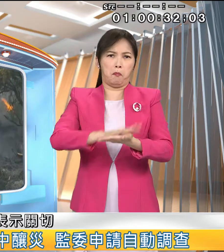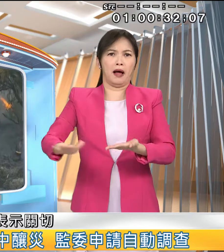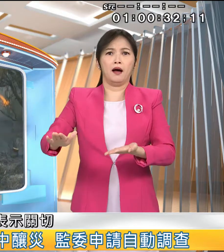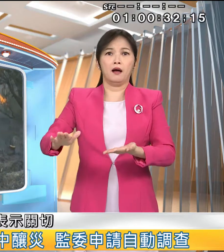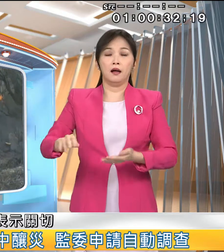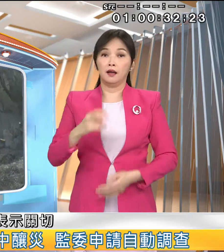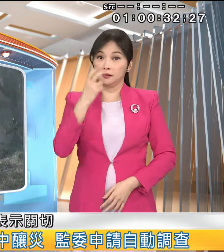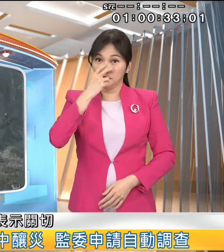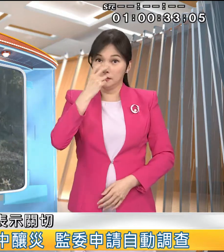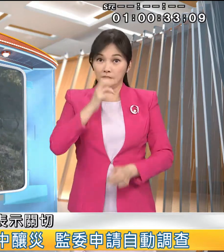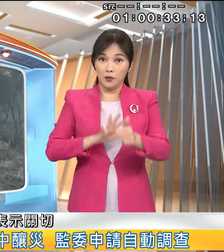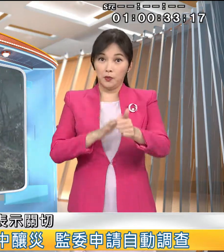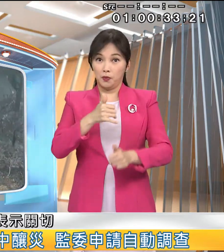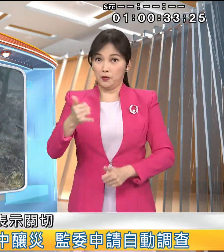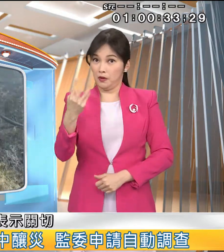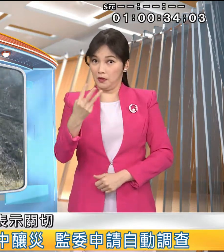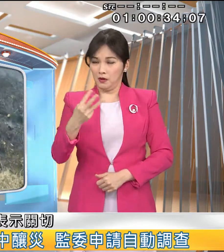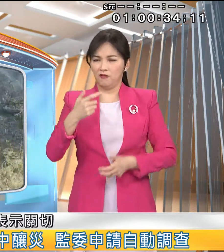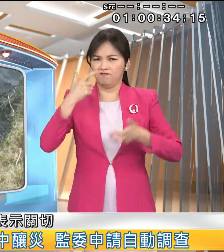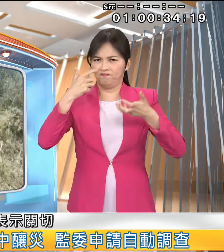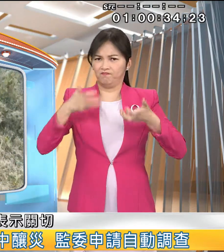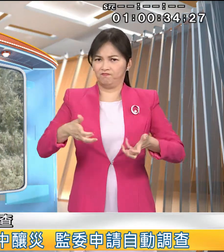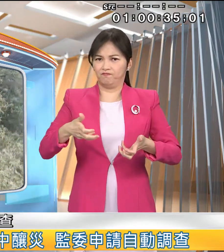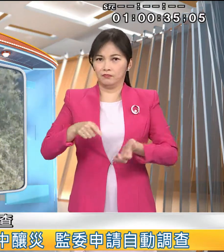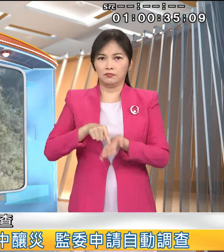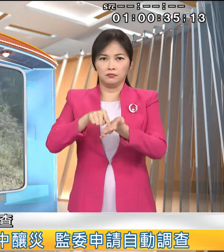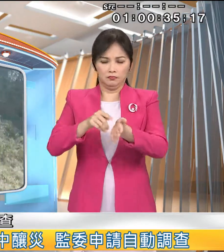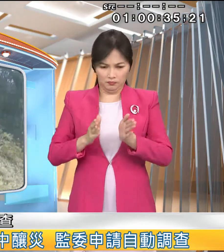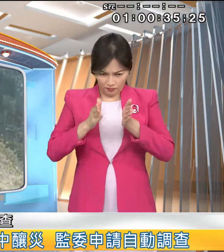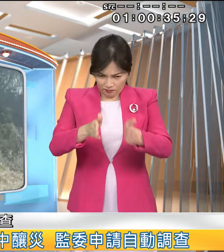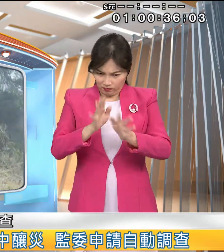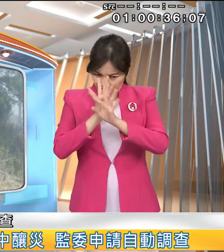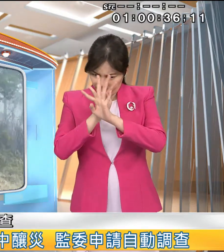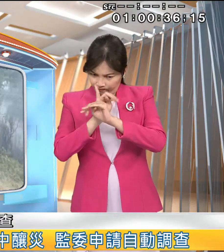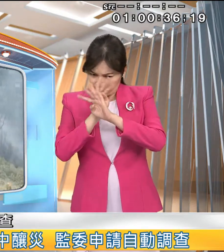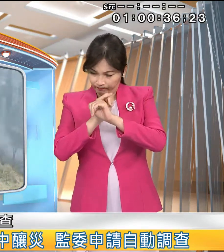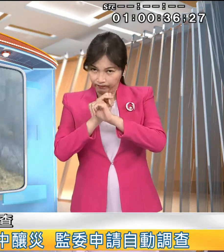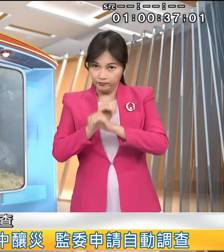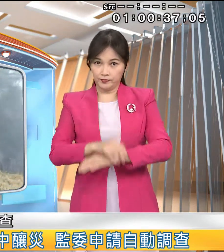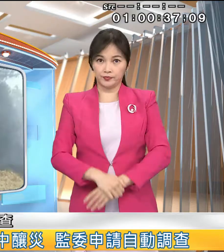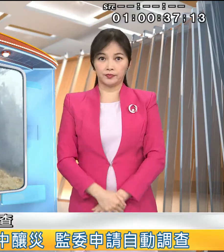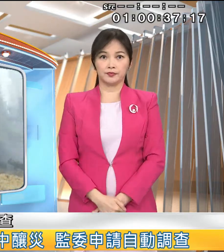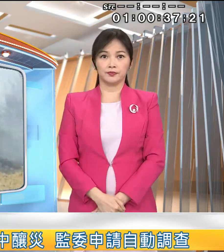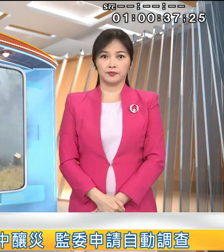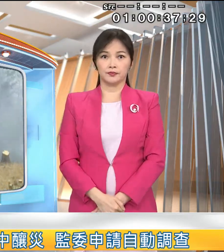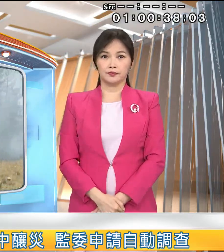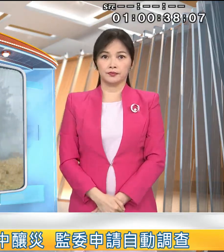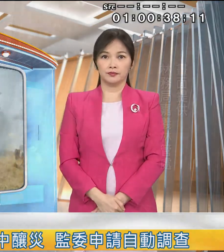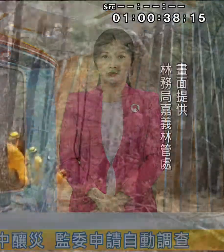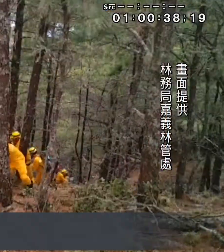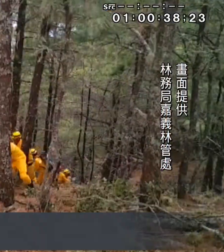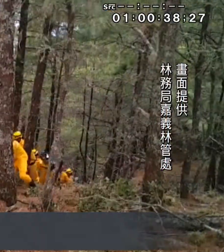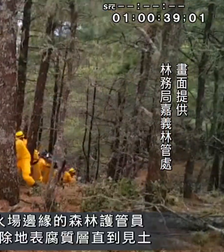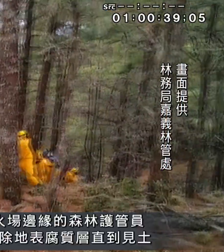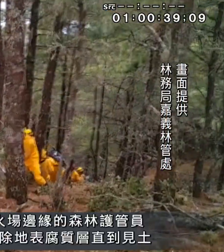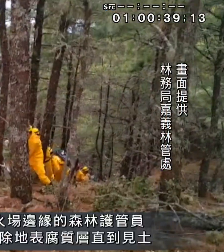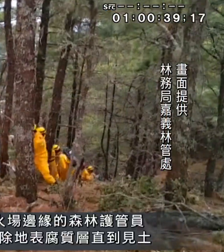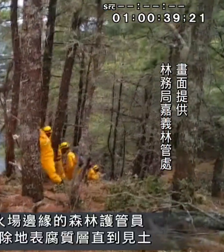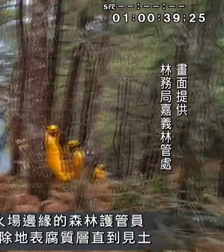三名监察委员表示关切，已经申请自动调查。 火舌逼近身